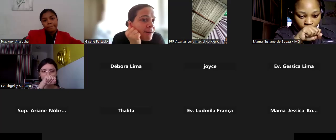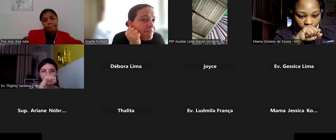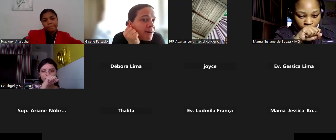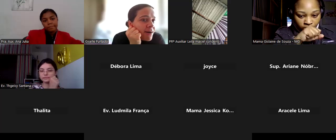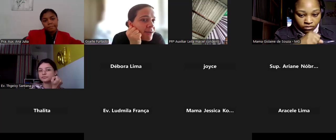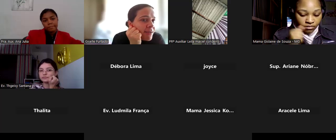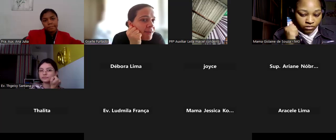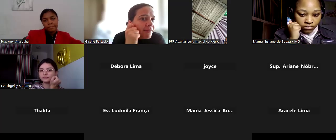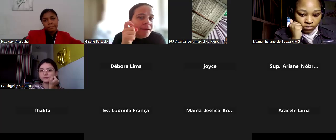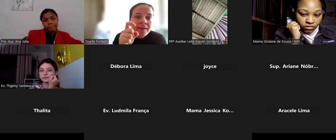mamãe,